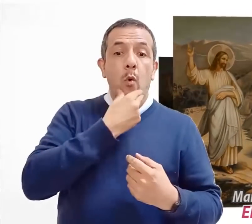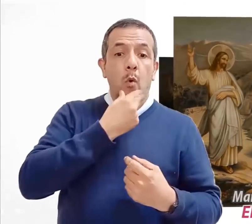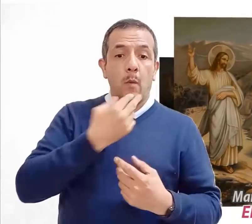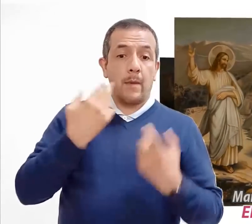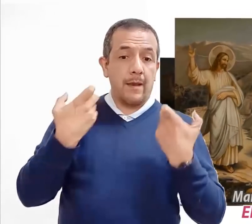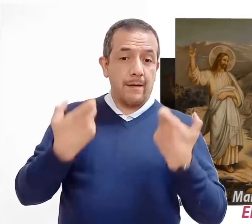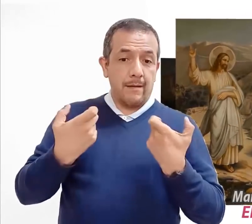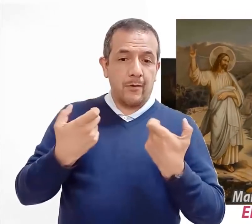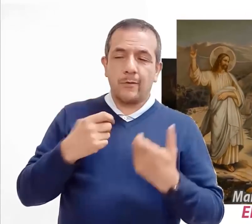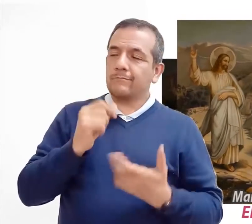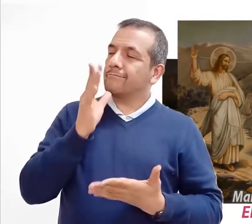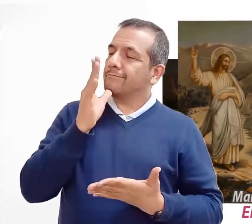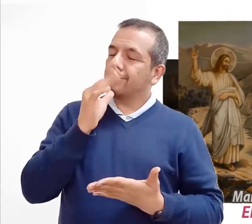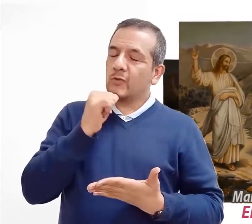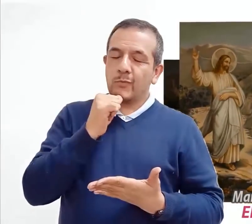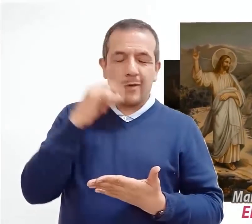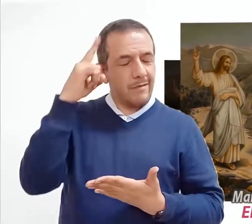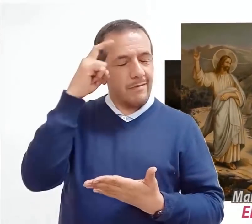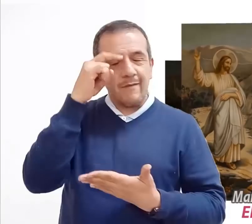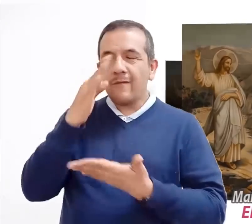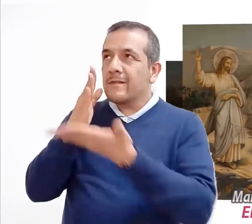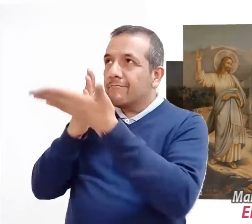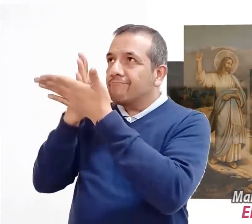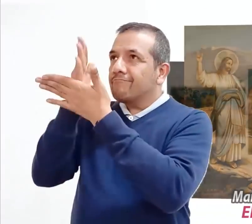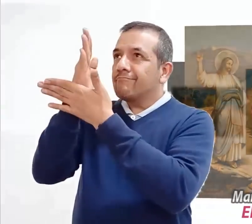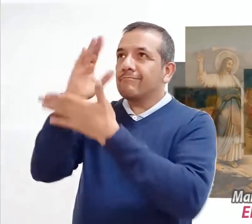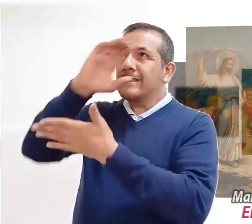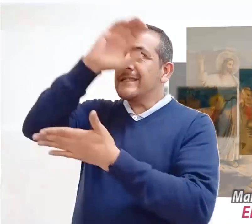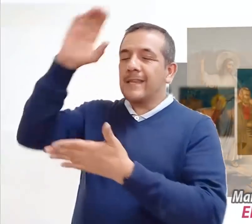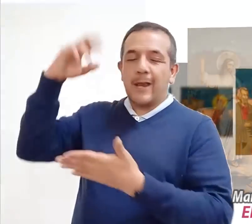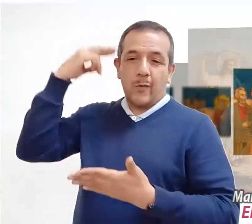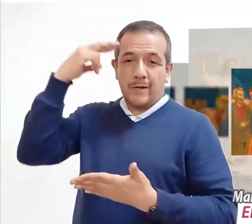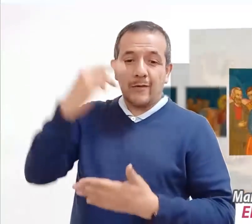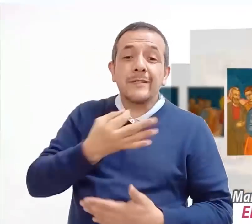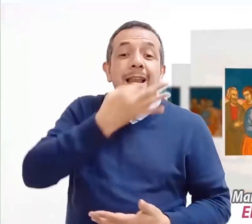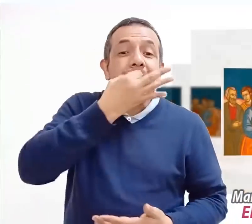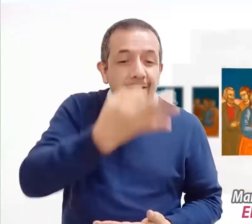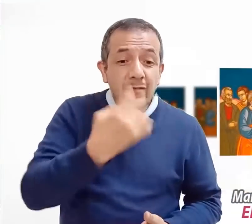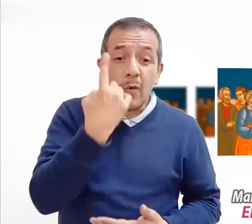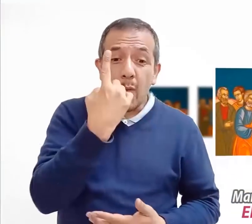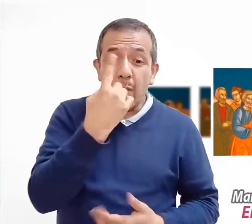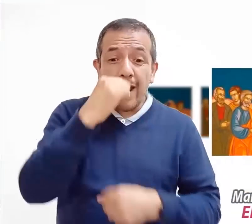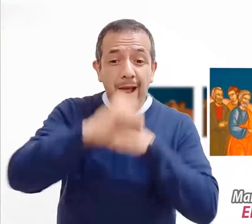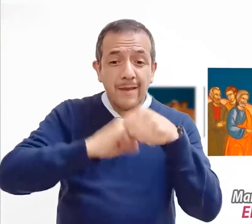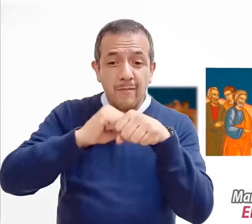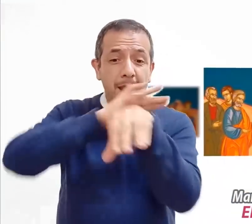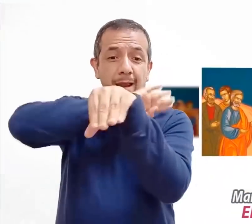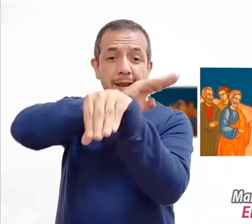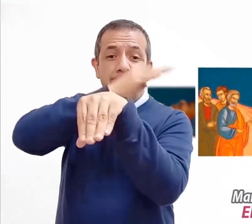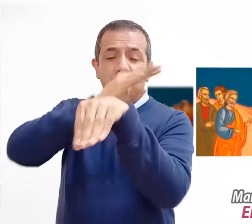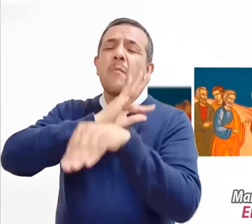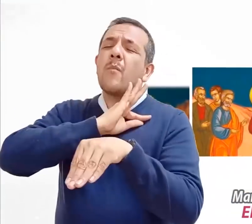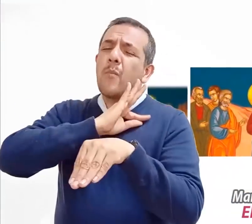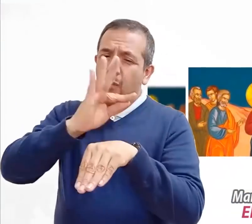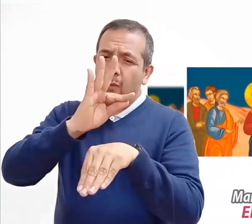rico difícilmente entrará en el reino de los cielos. Se lo repito, es más fácil que un camello pase por el ojo